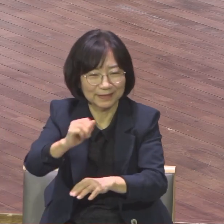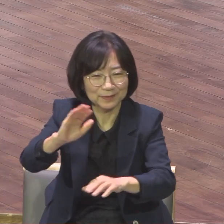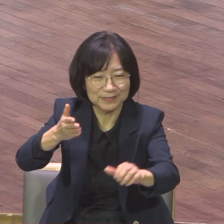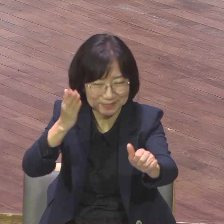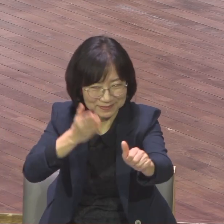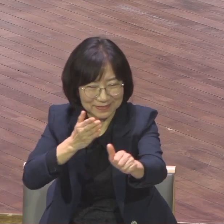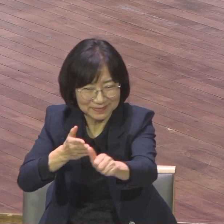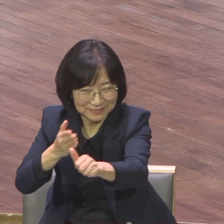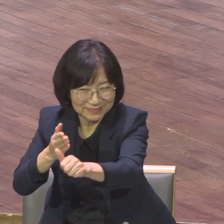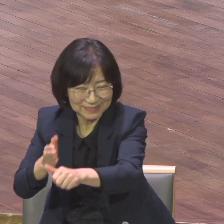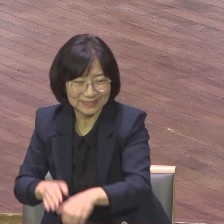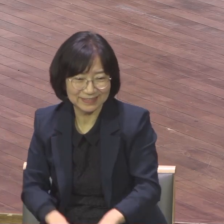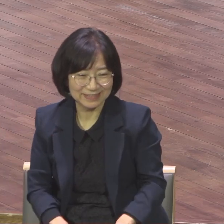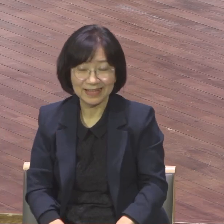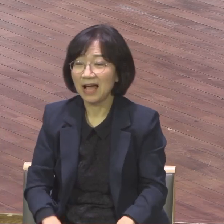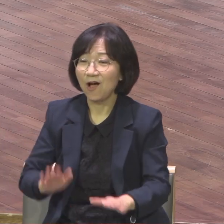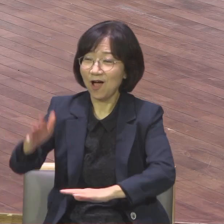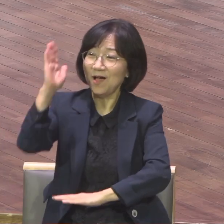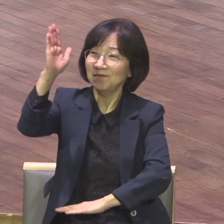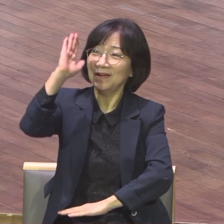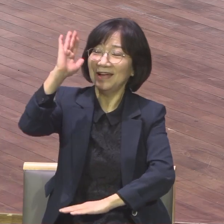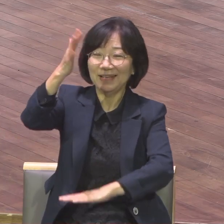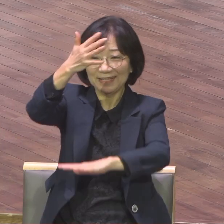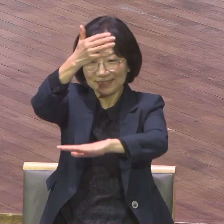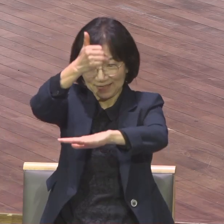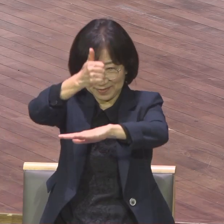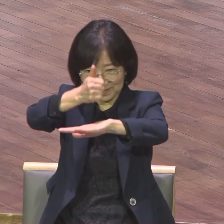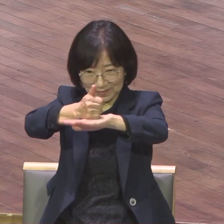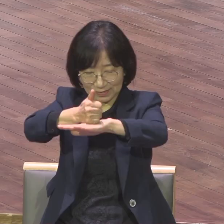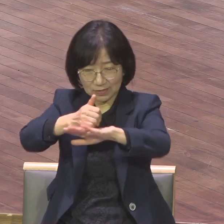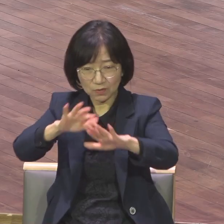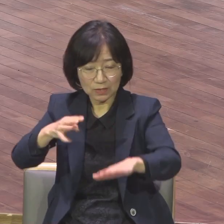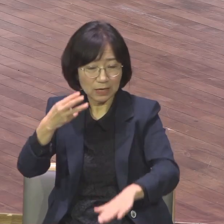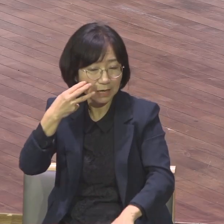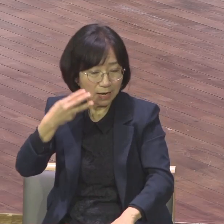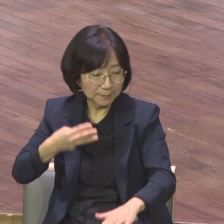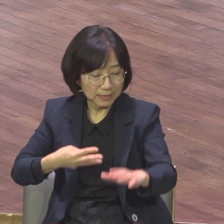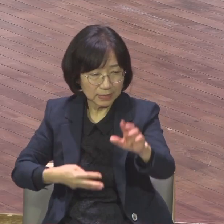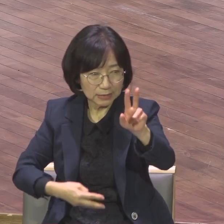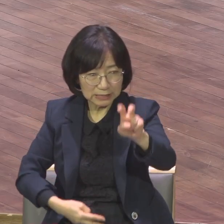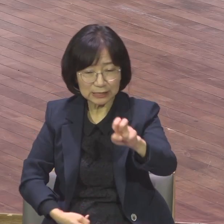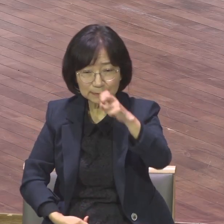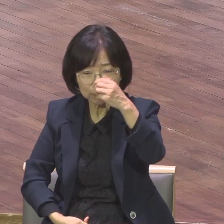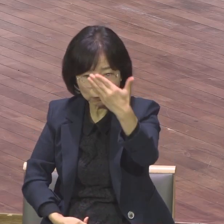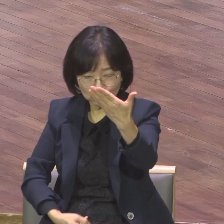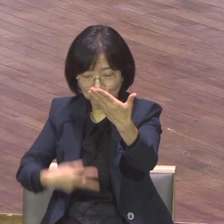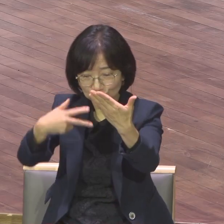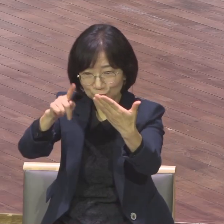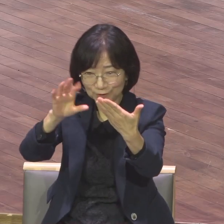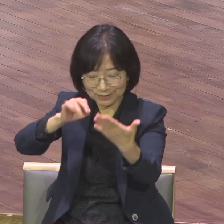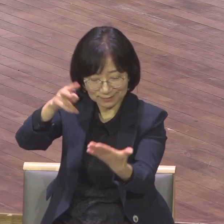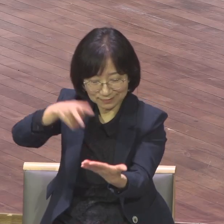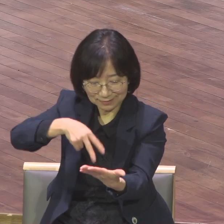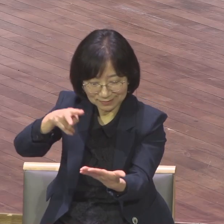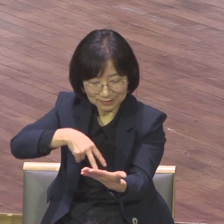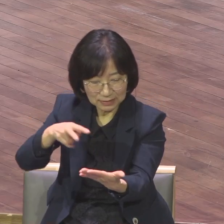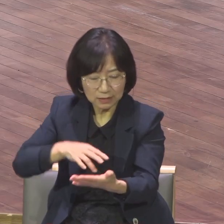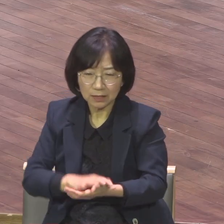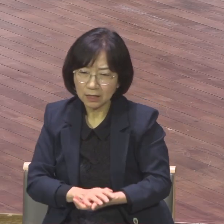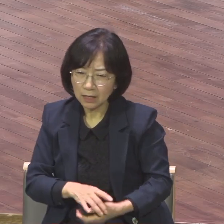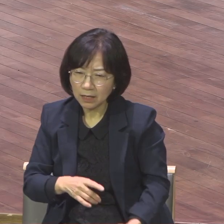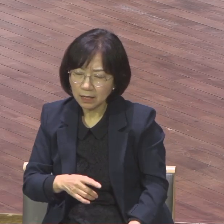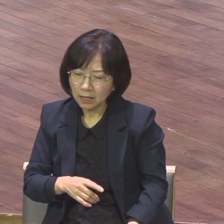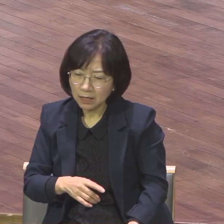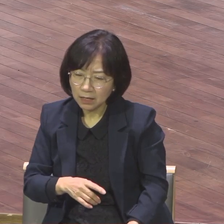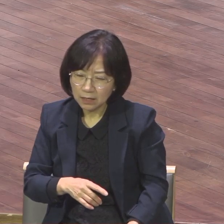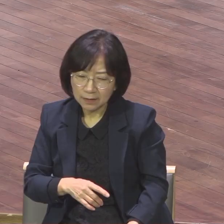결론입니다. 오늘 말씀 살펴본 이 예레미야 29장 말씀은 여기 보면 계속해서 반복되는 말이